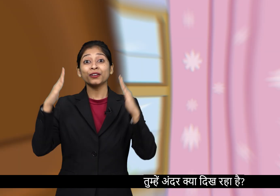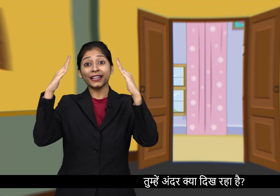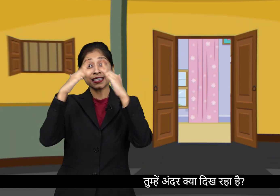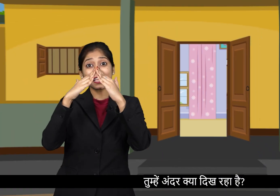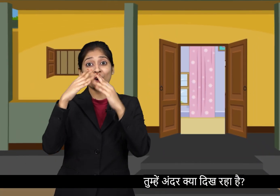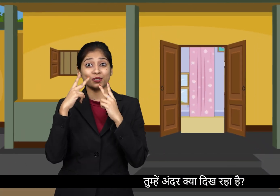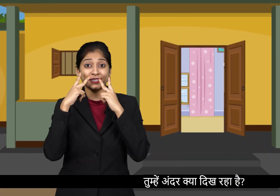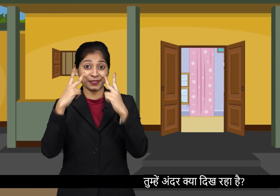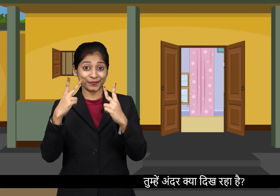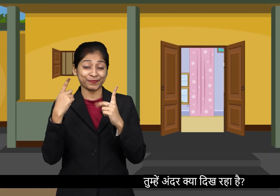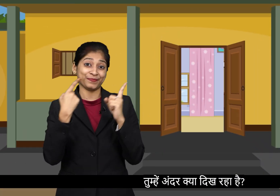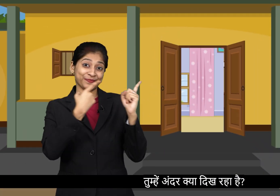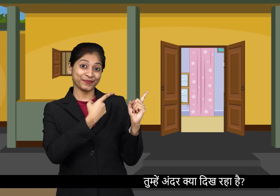तुम्हें अंदर क्या दिख रहा है?